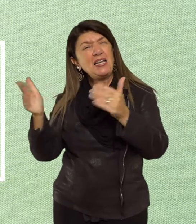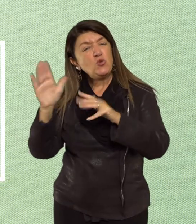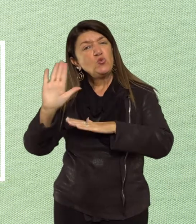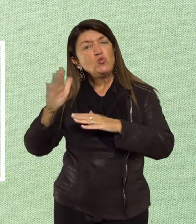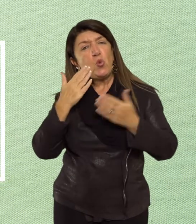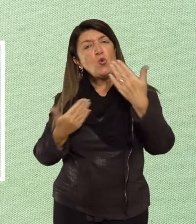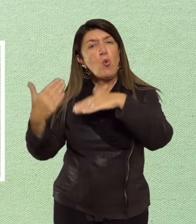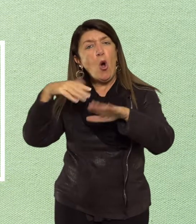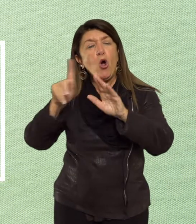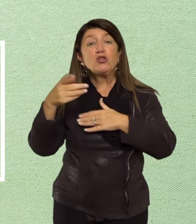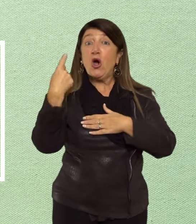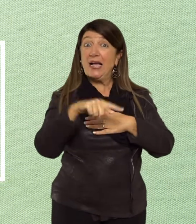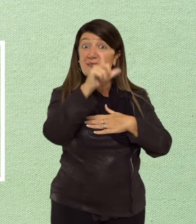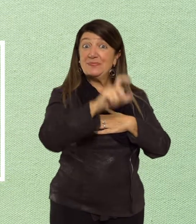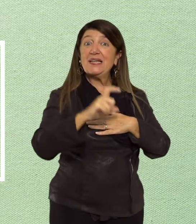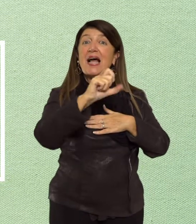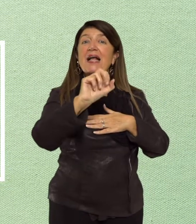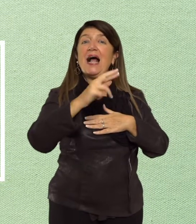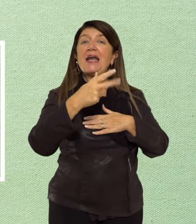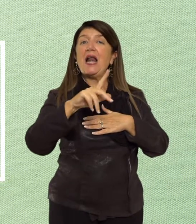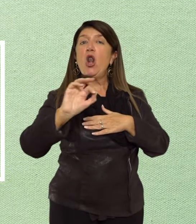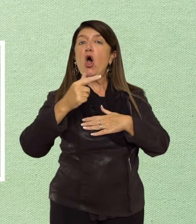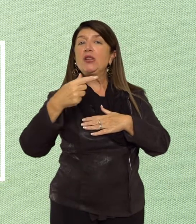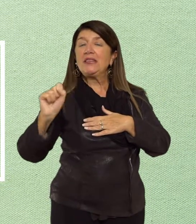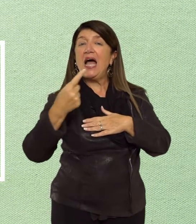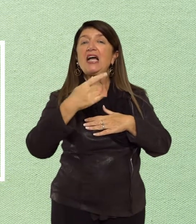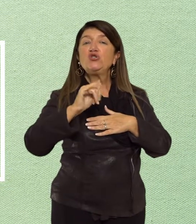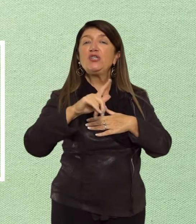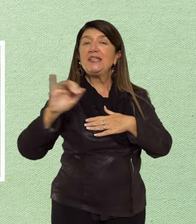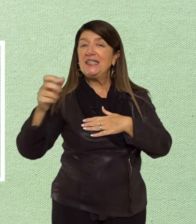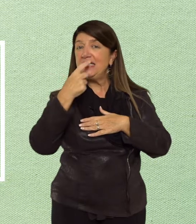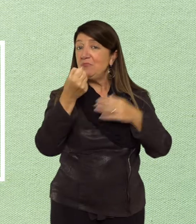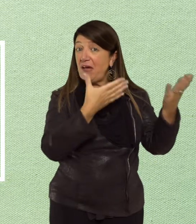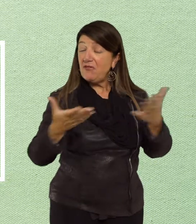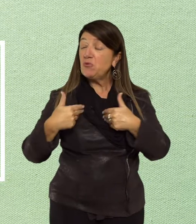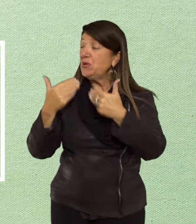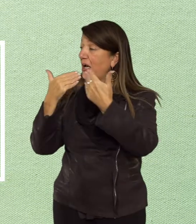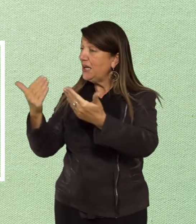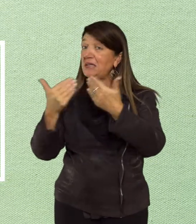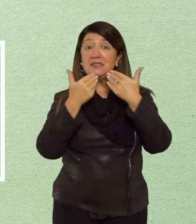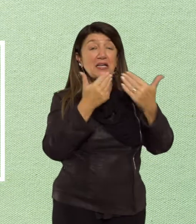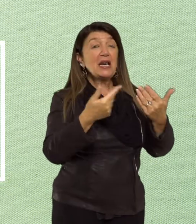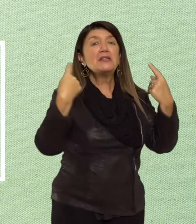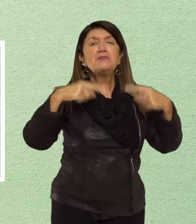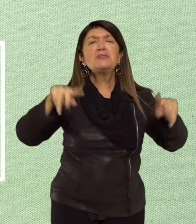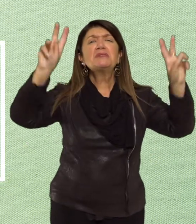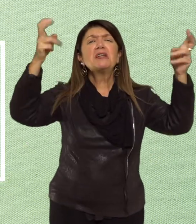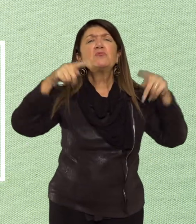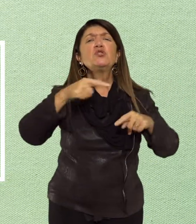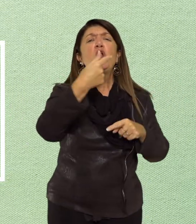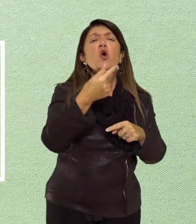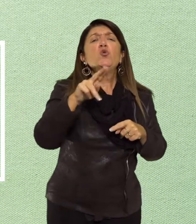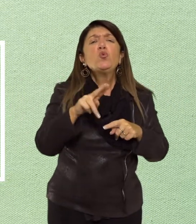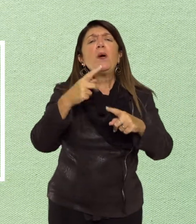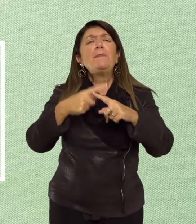voi. rilassiamoci un attimo perché dobbiamo anche dire perché questa trasmissione si chiama A tu per te. Ovviamente andando in onda alle